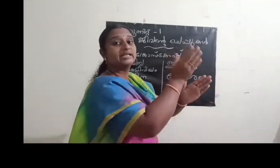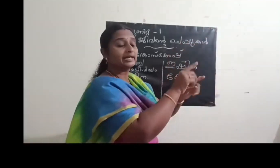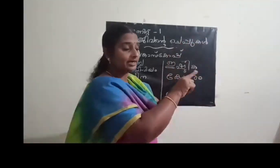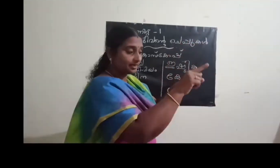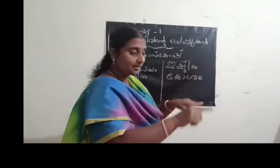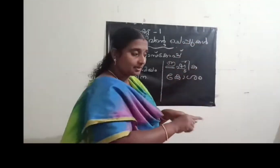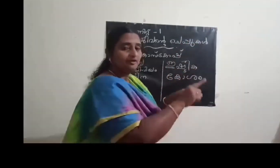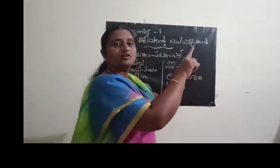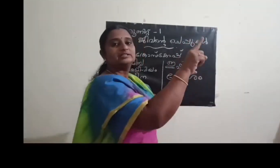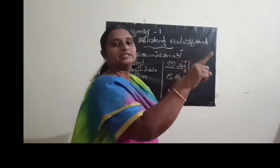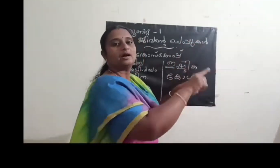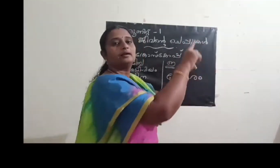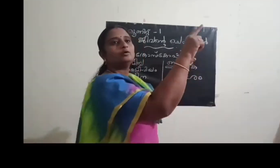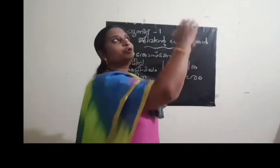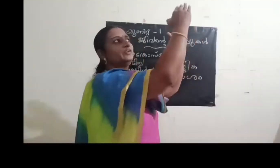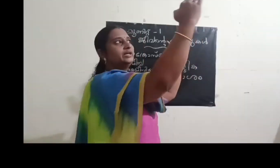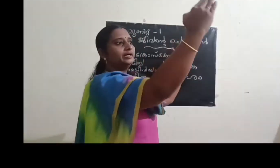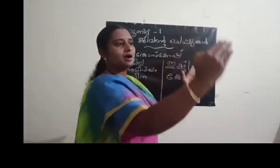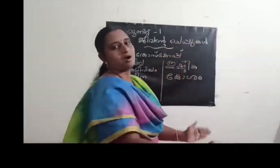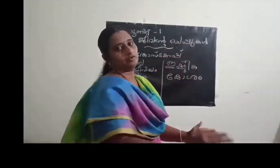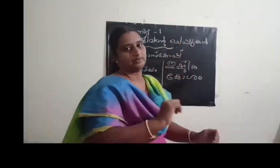ഇഷ്ടികകൾ വച്ചിട്ടാണ് ഒരു വീട് ആവുന്നത്.